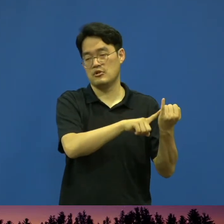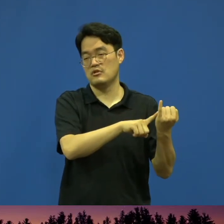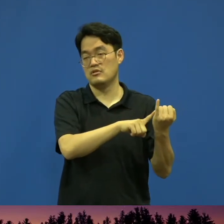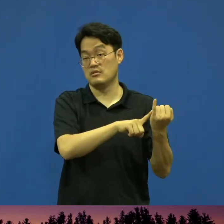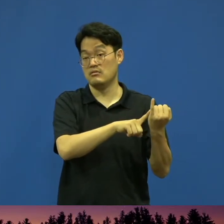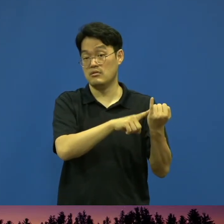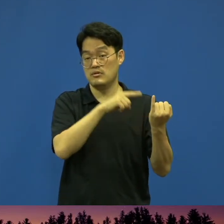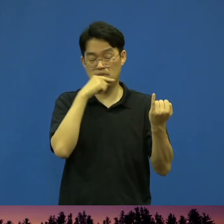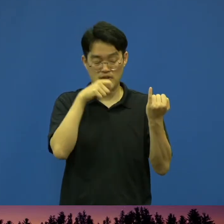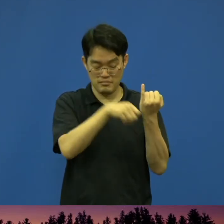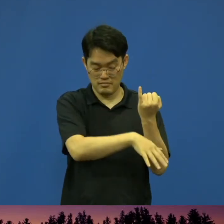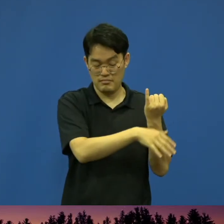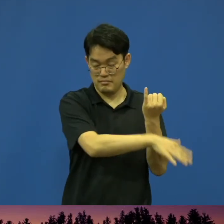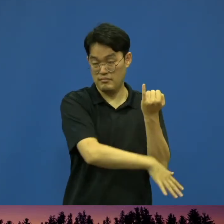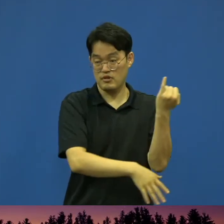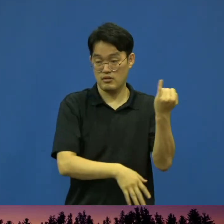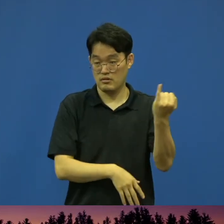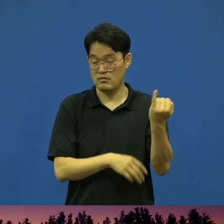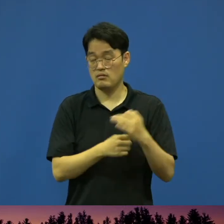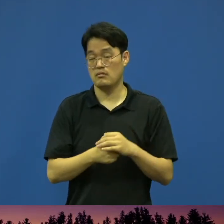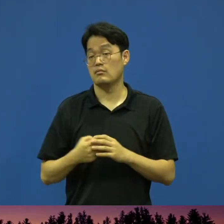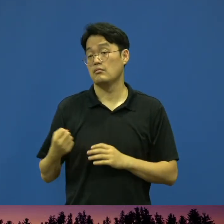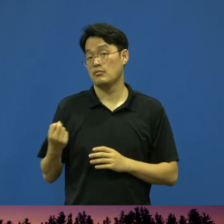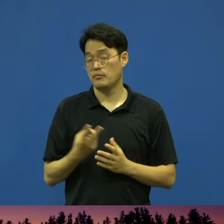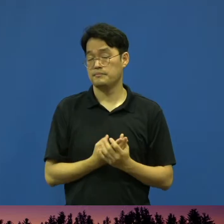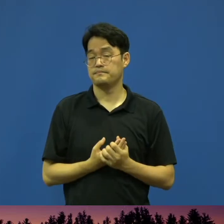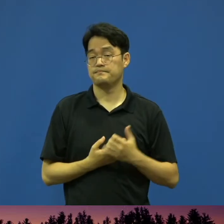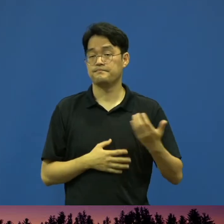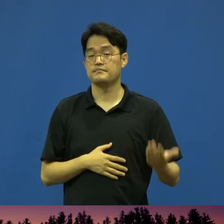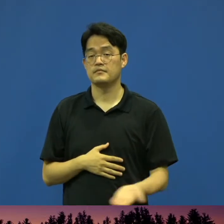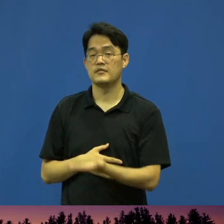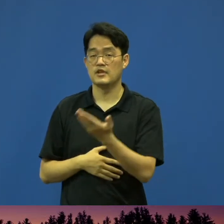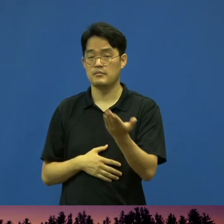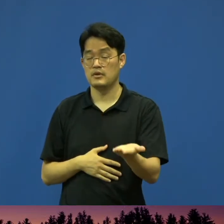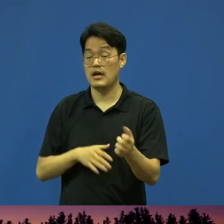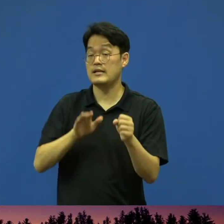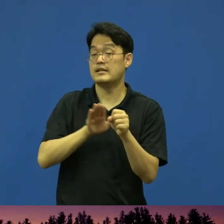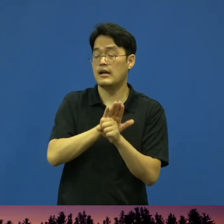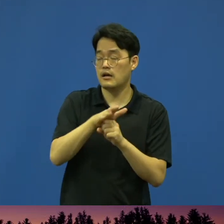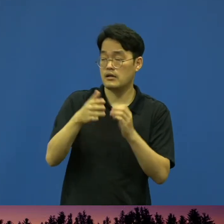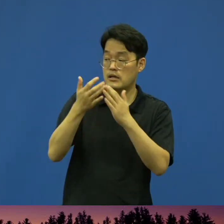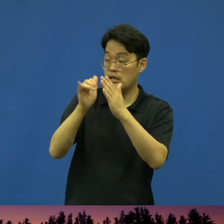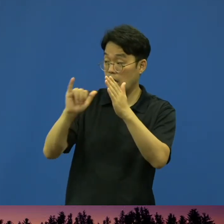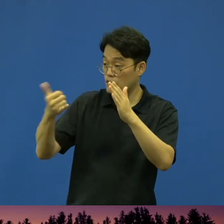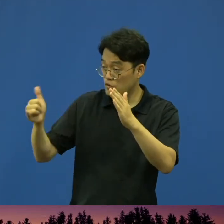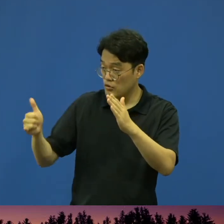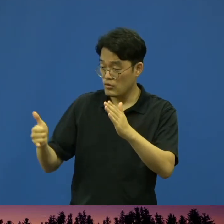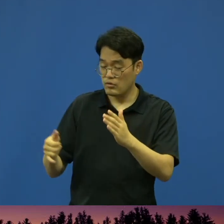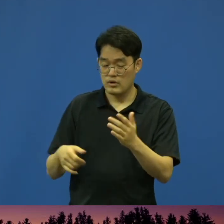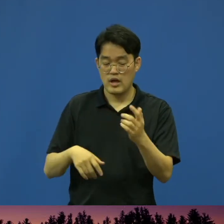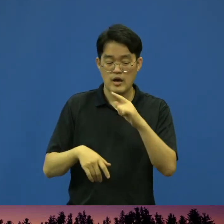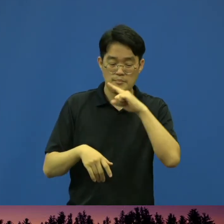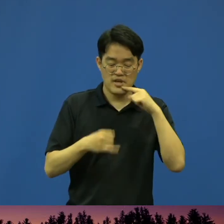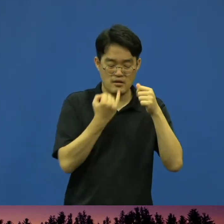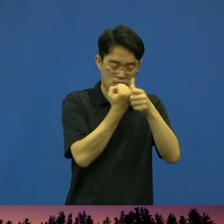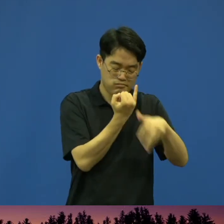여인이었습니다. 그런데 더 비참한 것은, 여러분, 사랑하는 가족들도 혈류병 여인과 함께 있을 수 없었습니다.